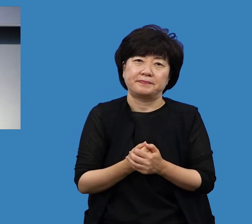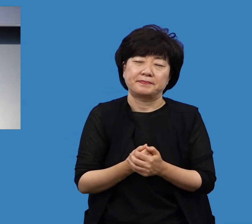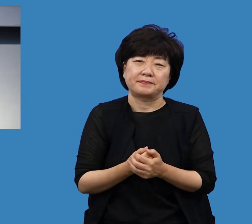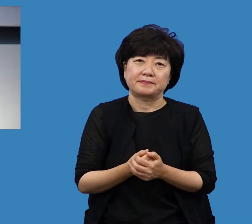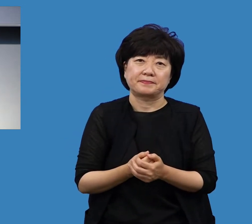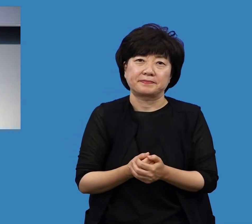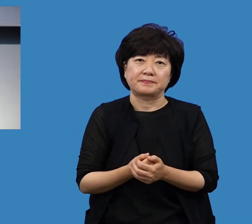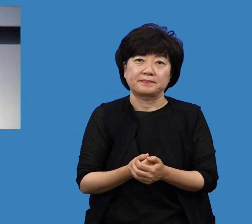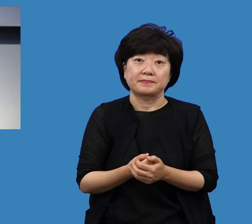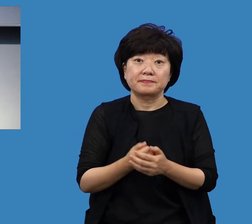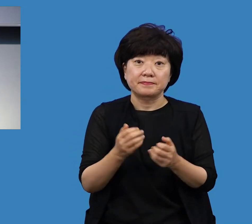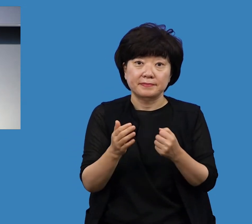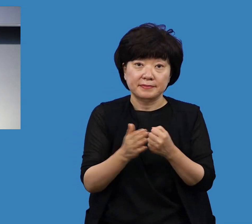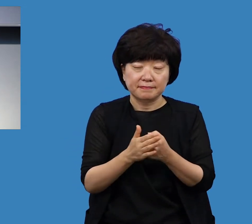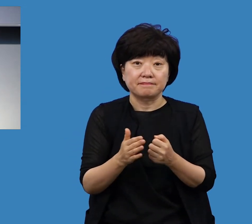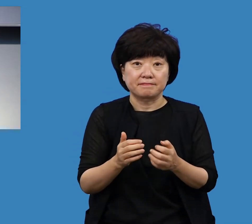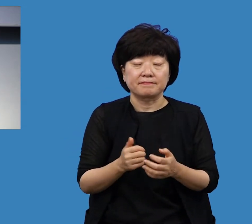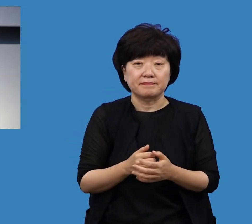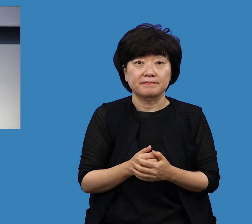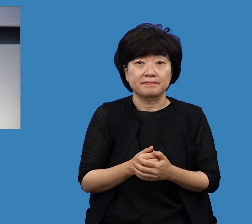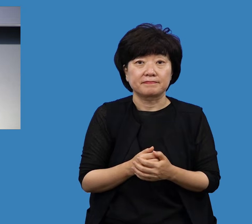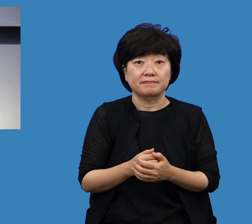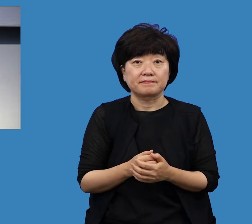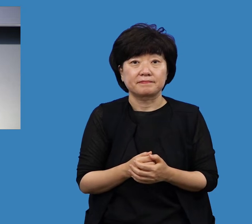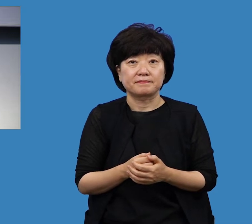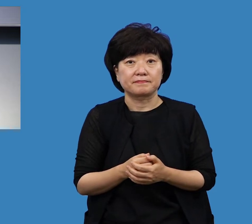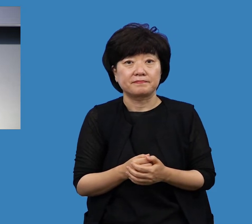예. 그래서 이